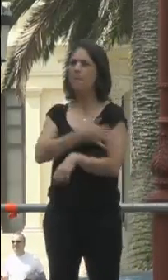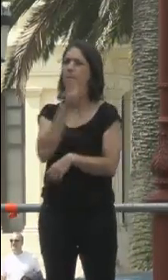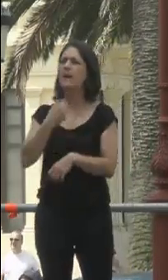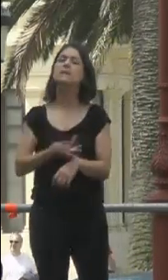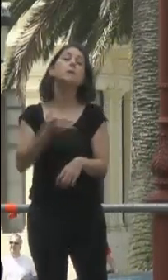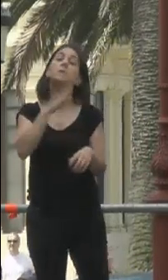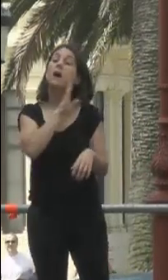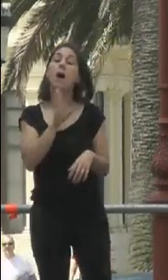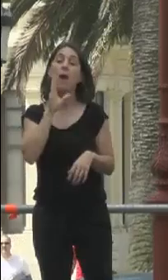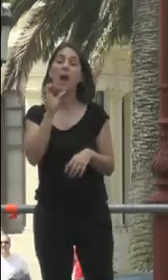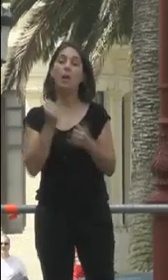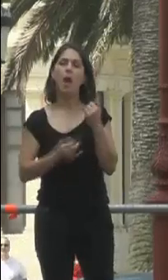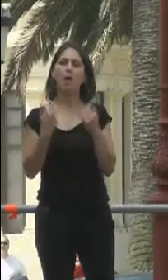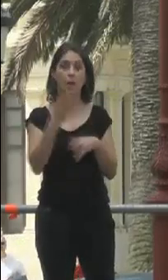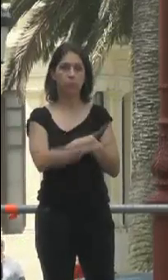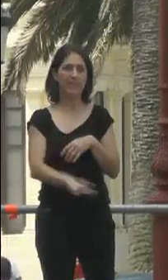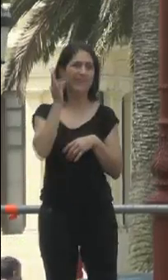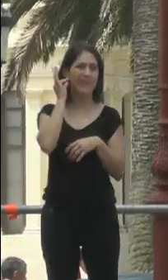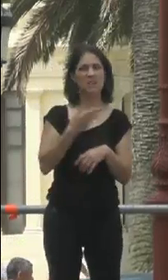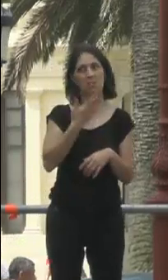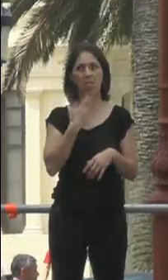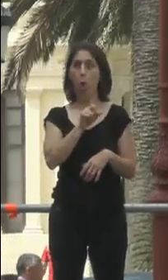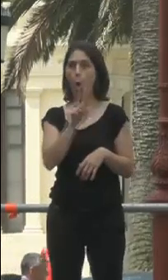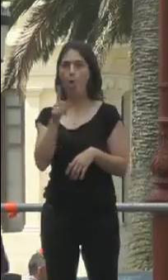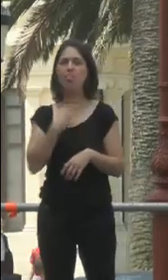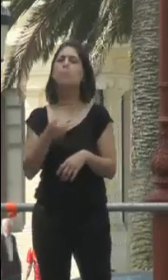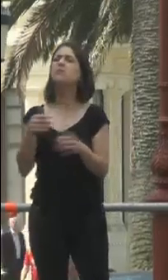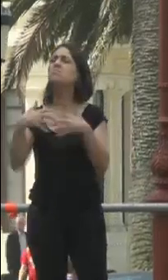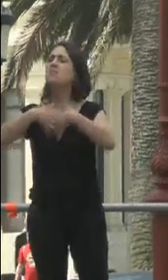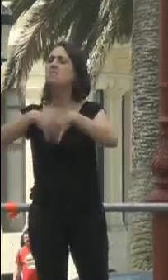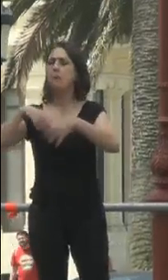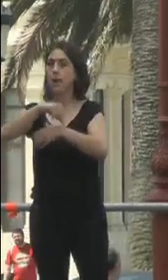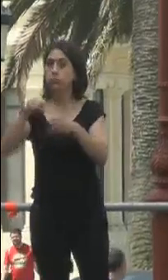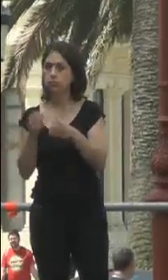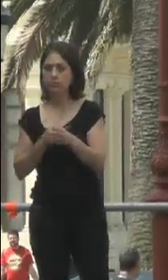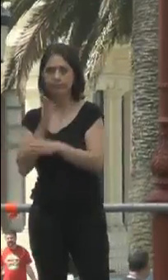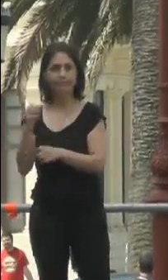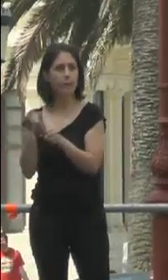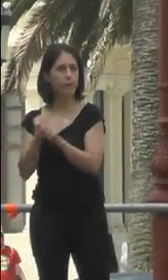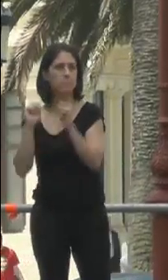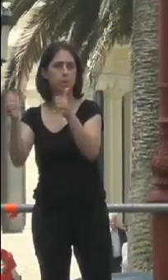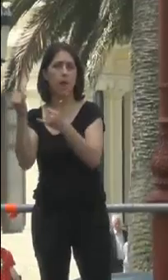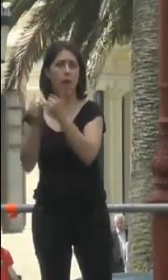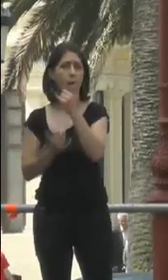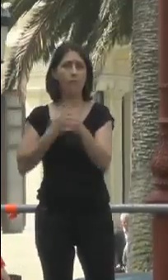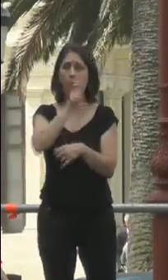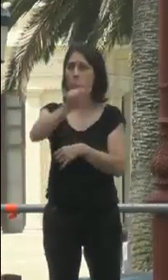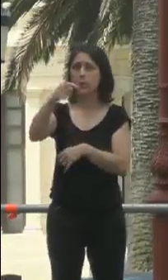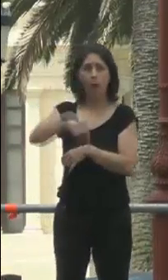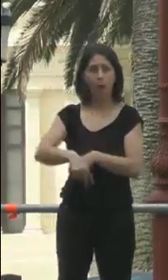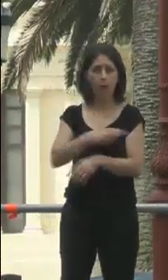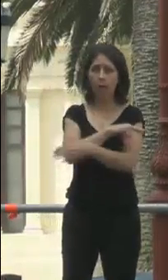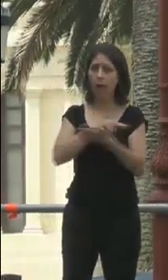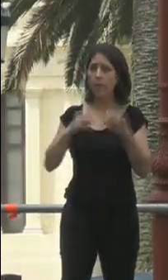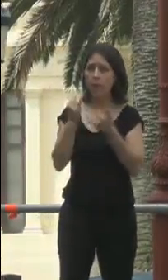nenas empezaron a ir á fábrica conserveira con 11 anos e non representan máis que a moitos e a moita xente desta terra de